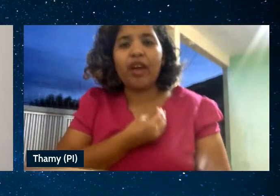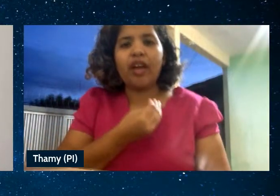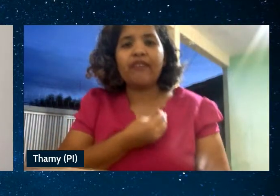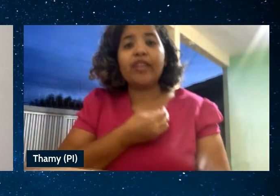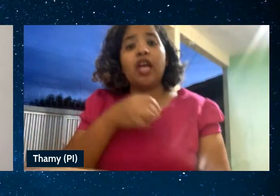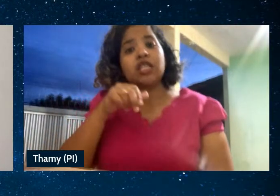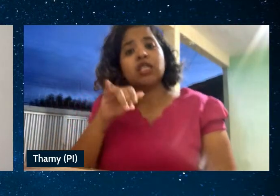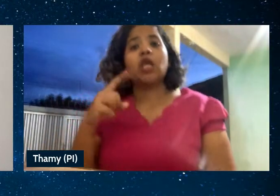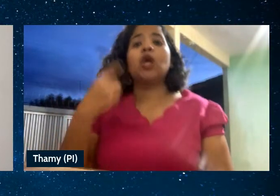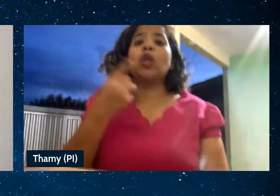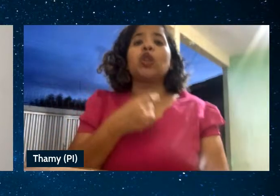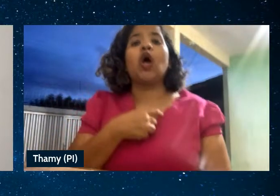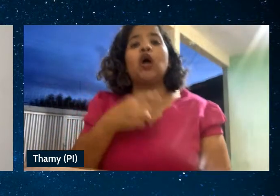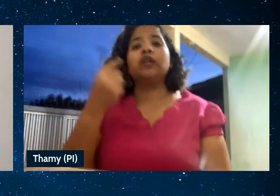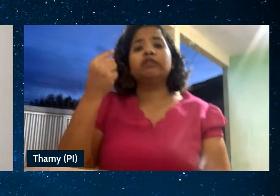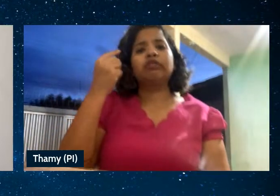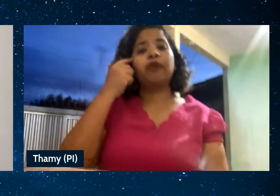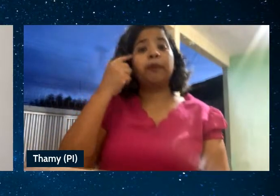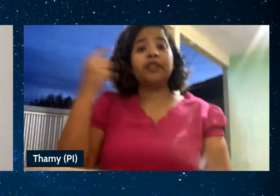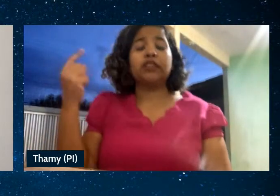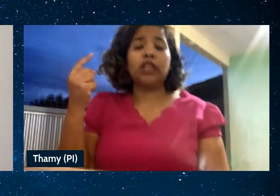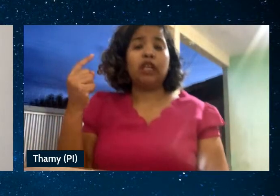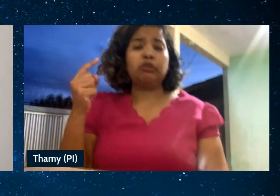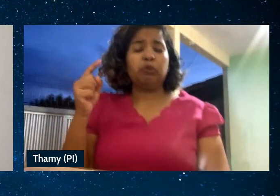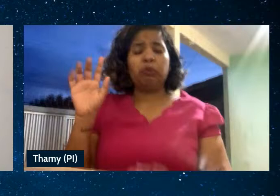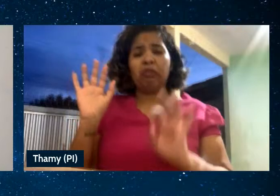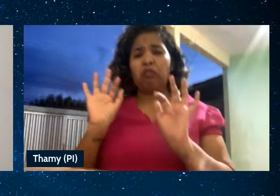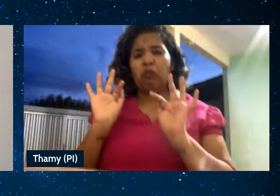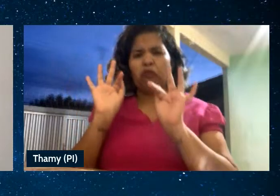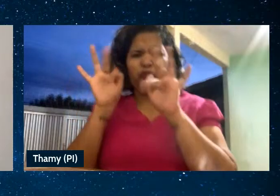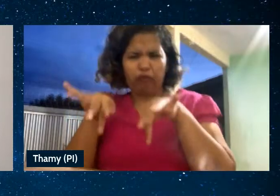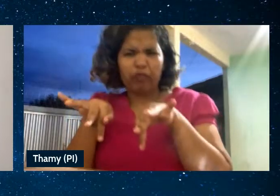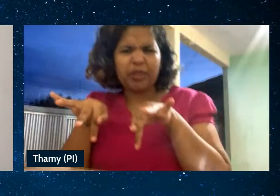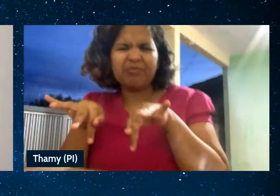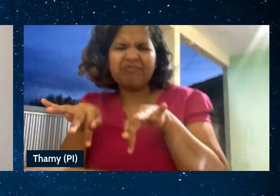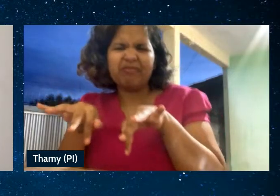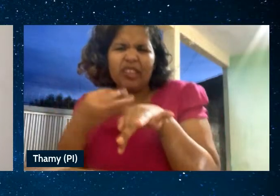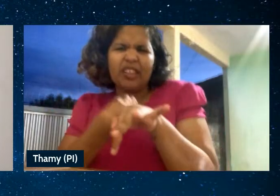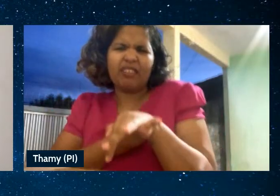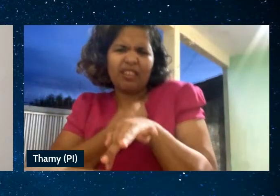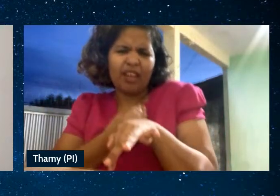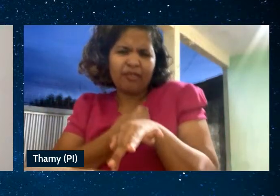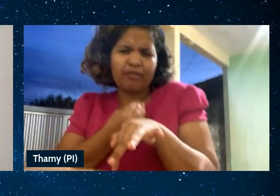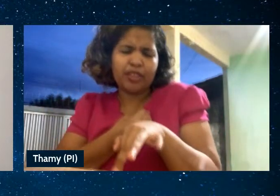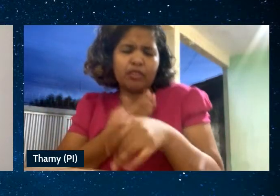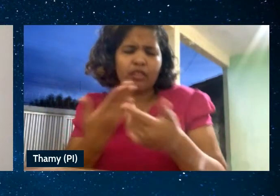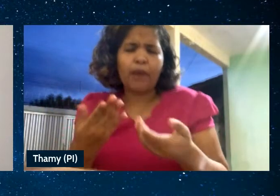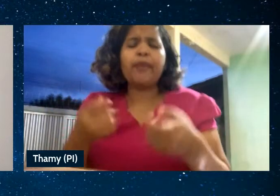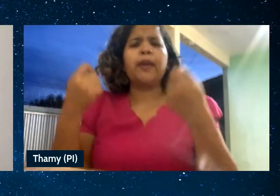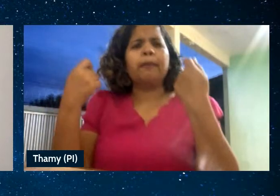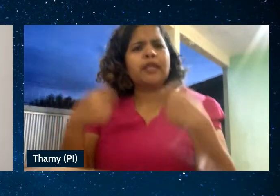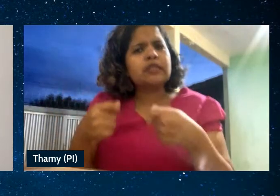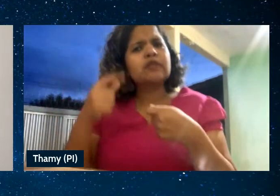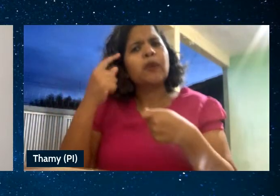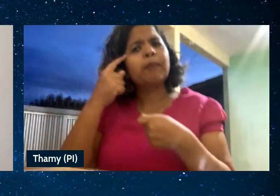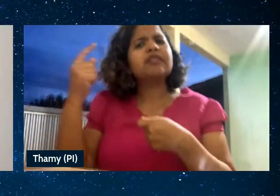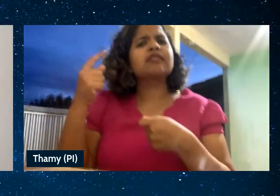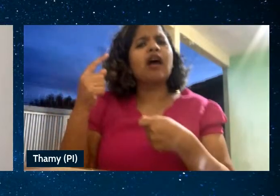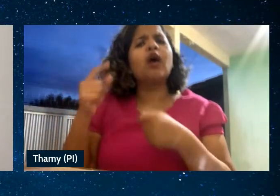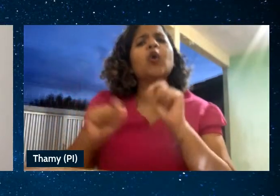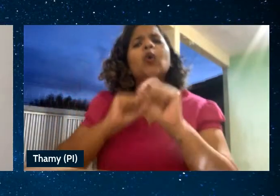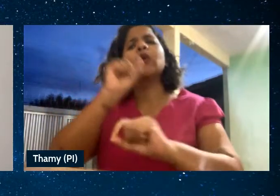pensando que estamos indo para o fim de alguma coisa sabendo que a vida ela vai